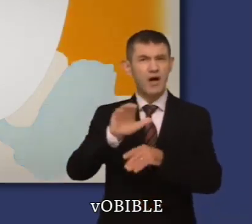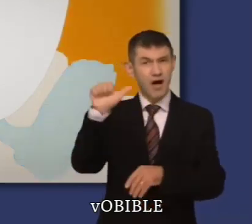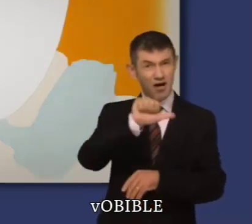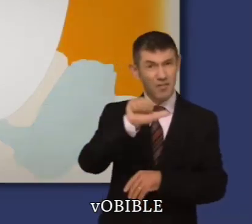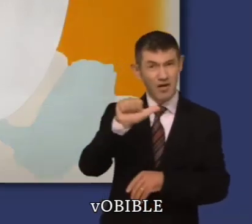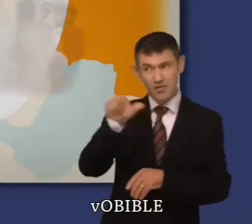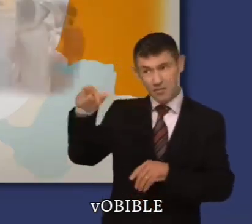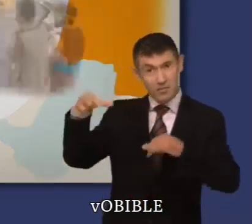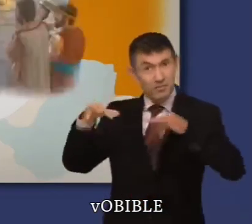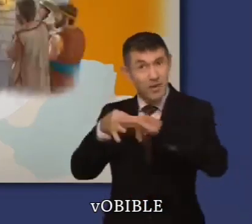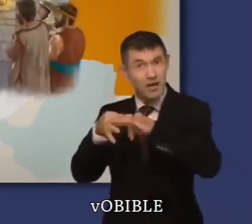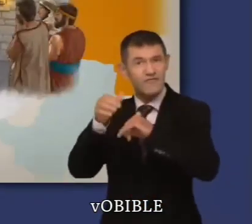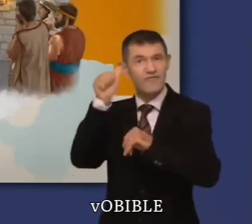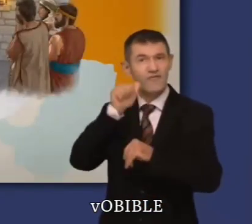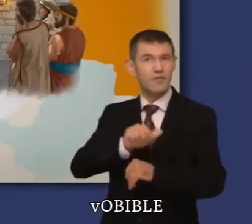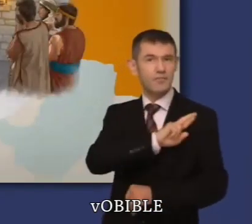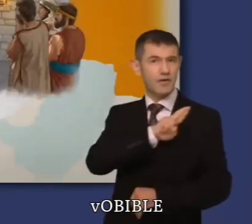répandre dans le royaume du Sud.